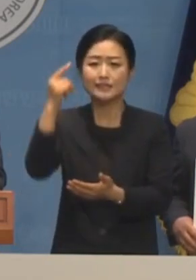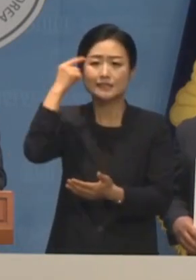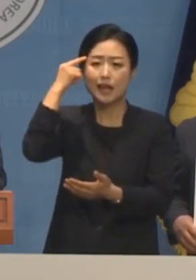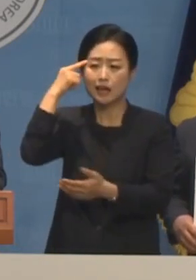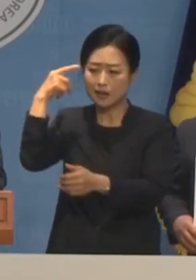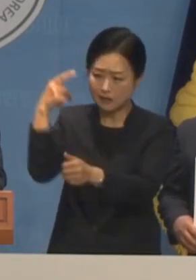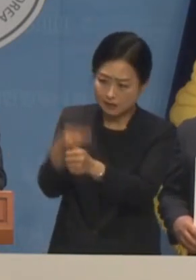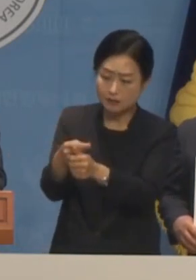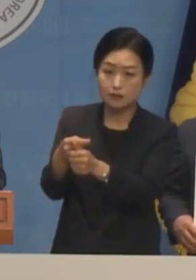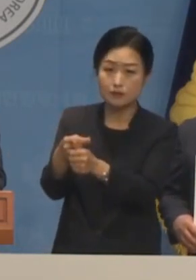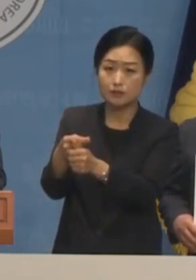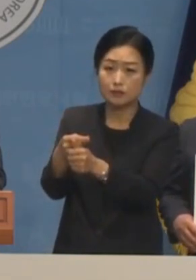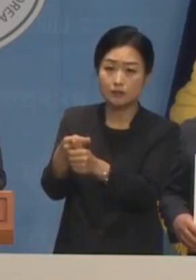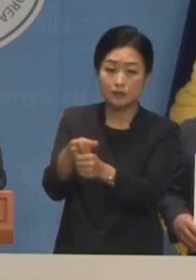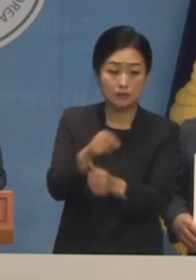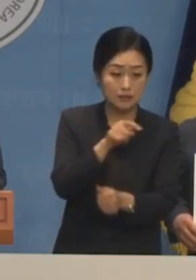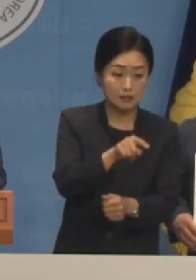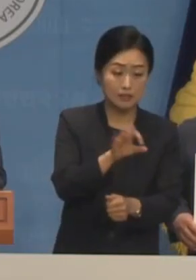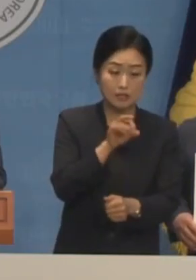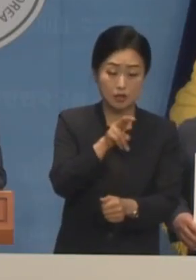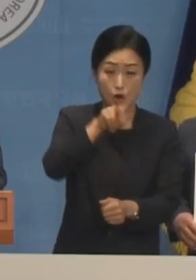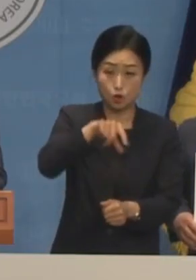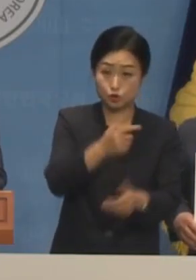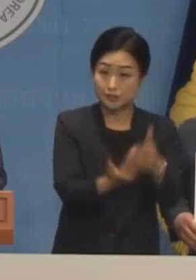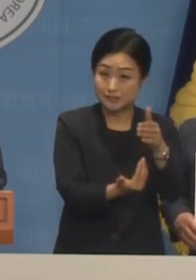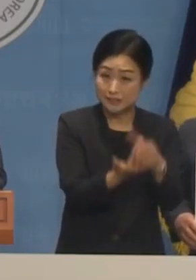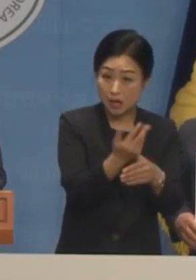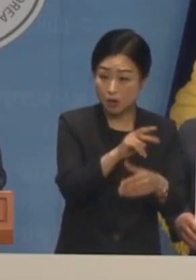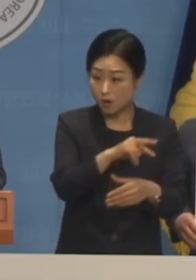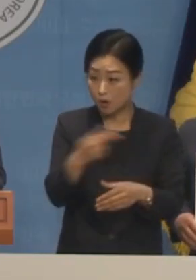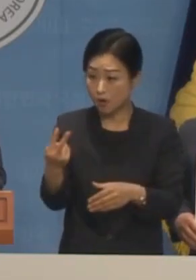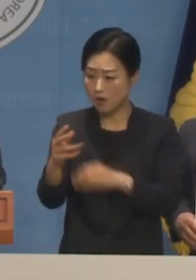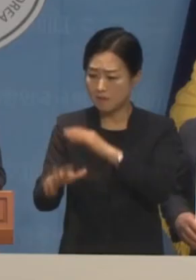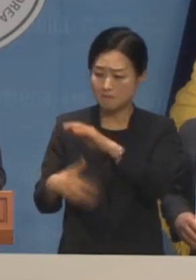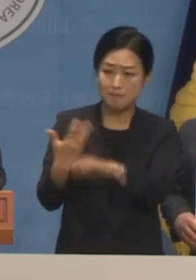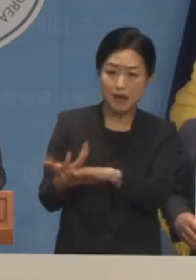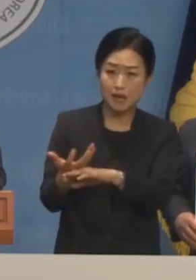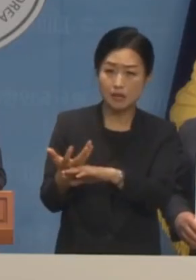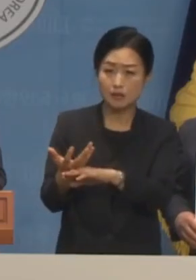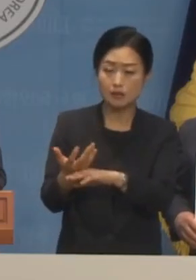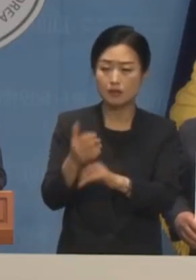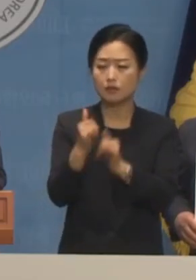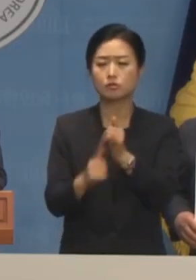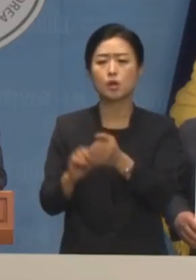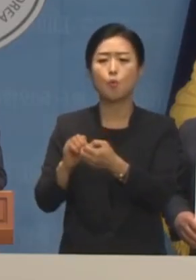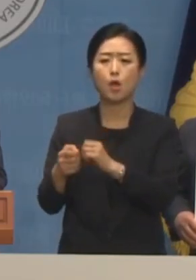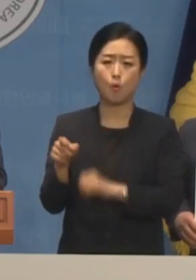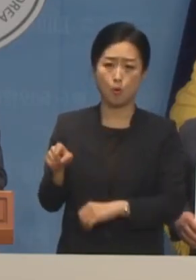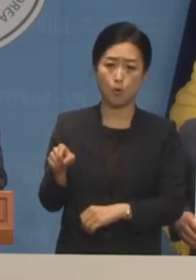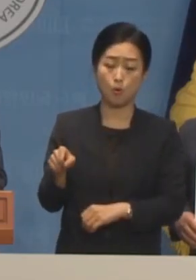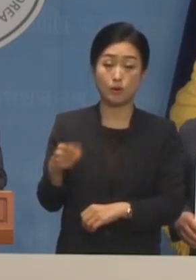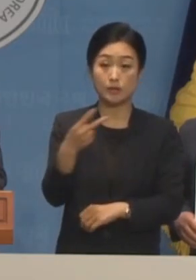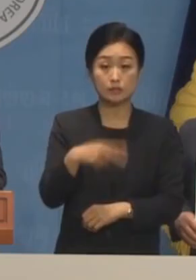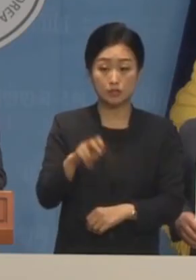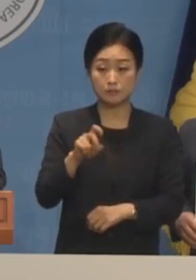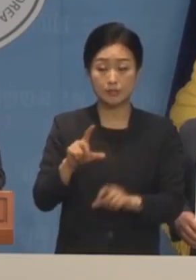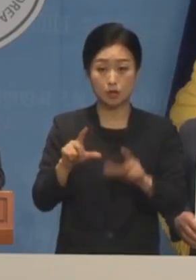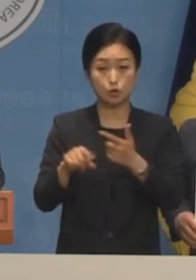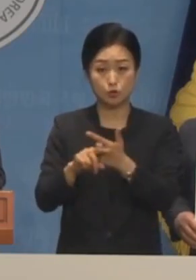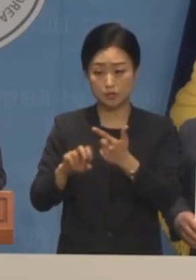여순 사건을 반란으로 규정하려는 또 하나의 태 역사이며 년 6월